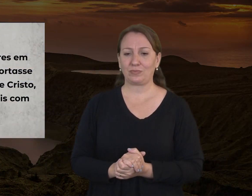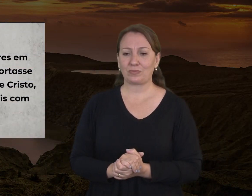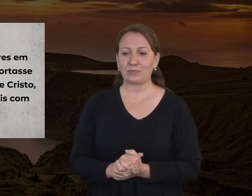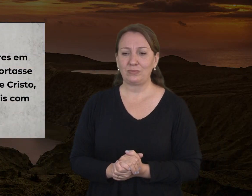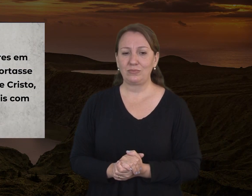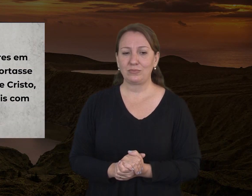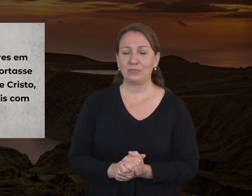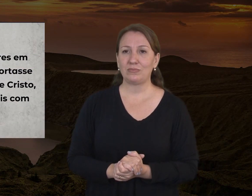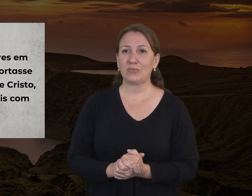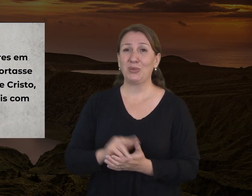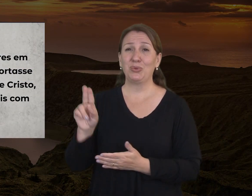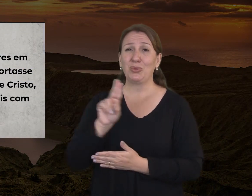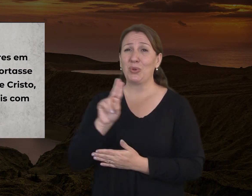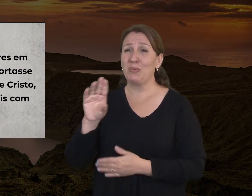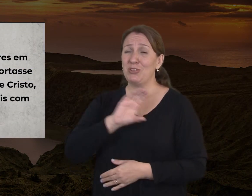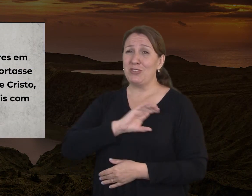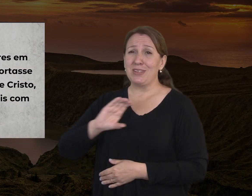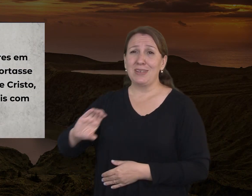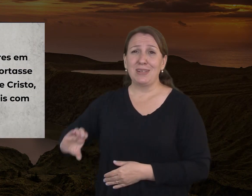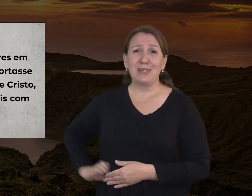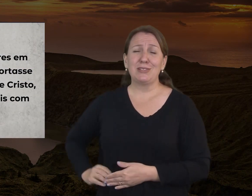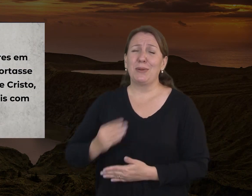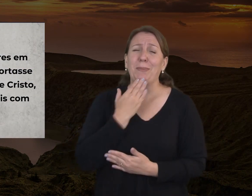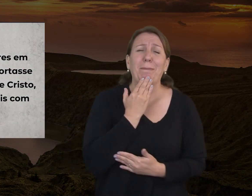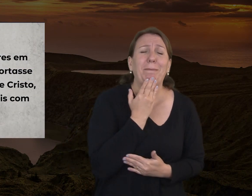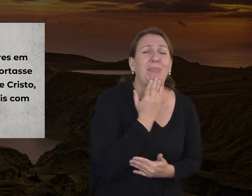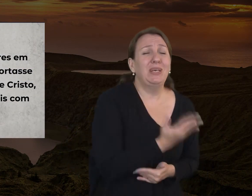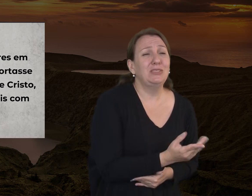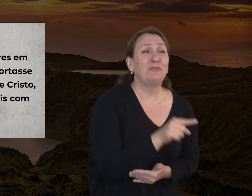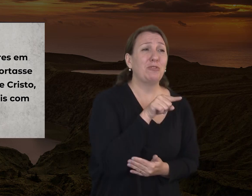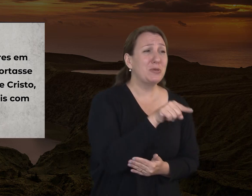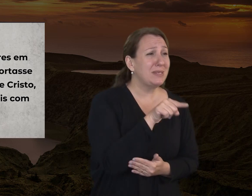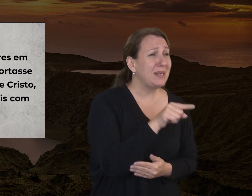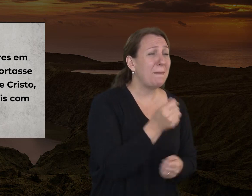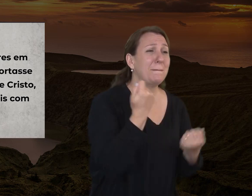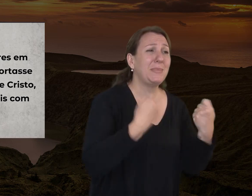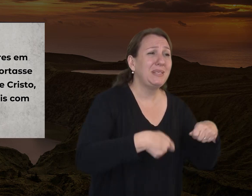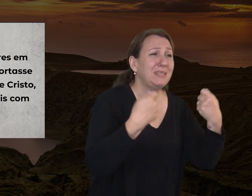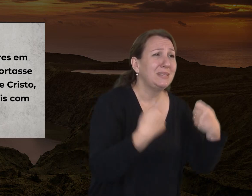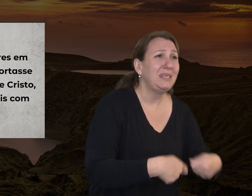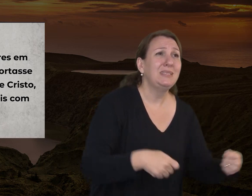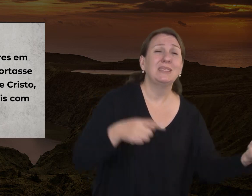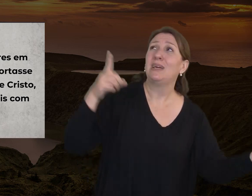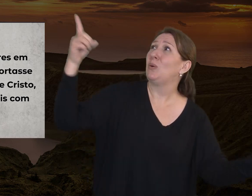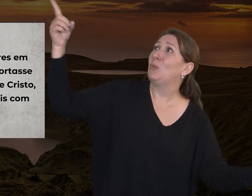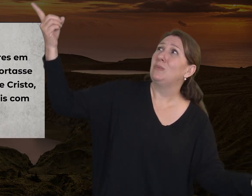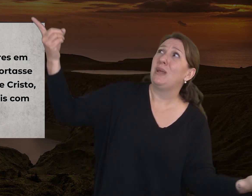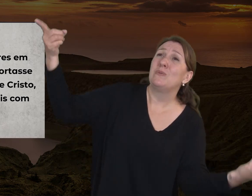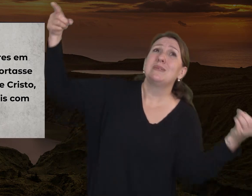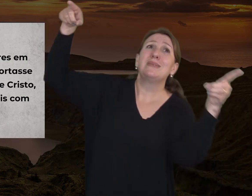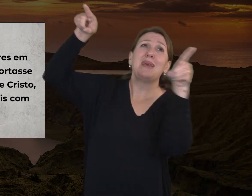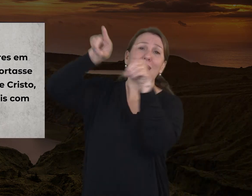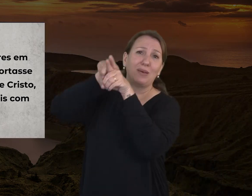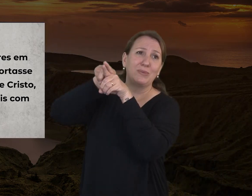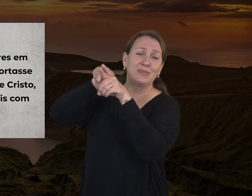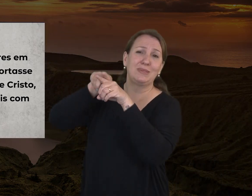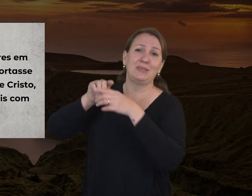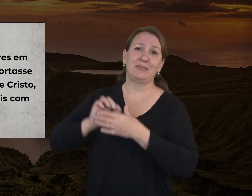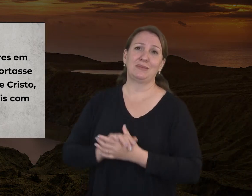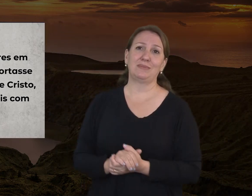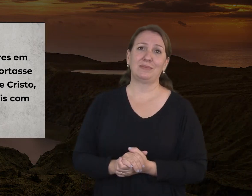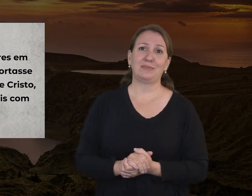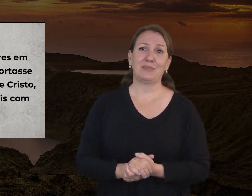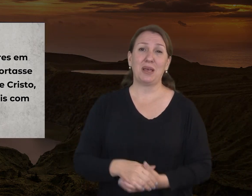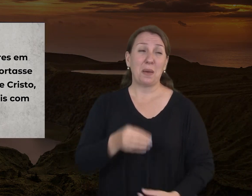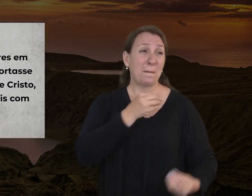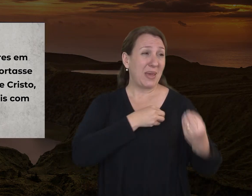de Cristo, pois, rogamos que vos reconcilieis com Deus. Vamos nos reconciliar totalmente com Deus. Não só